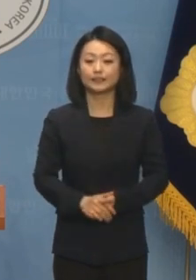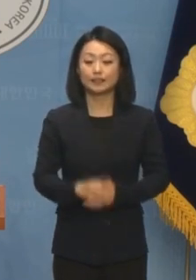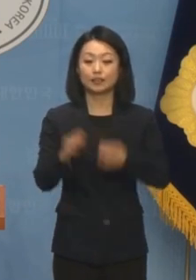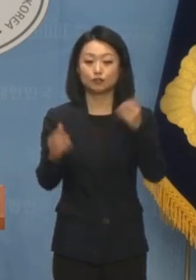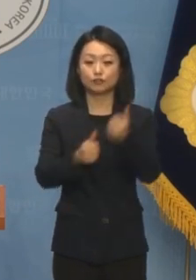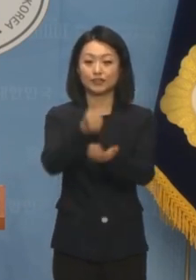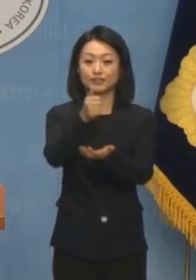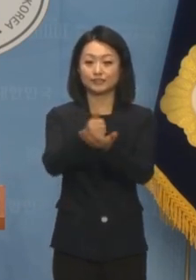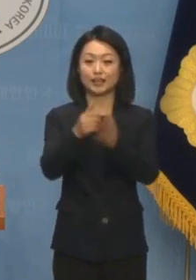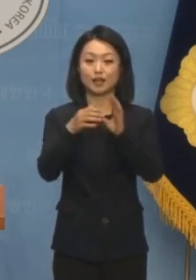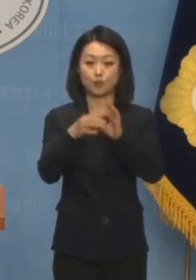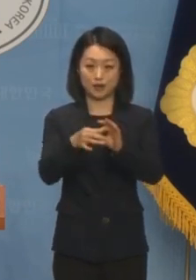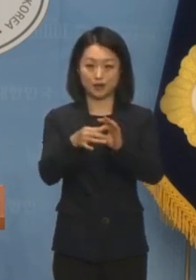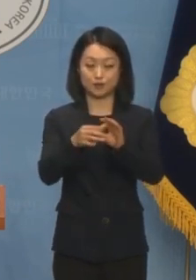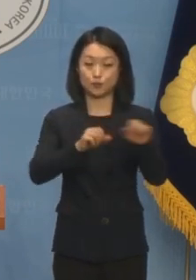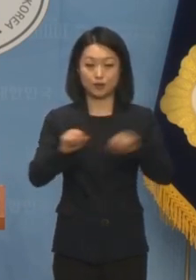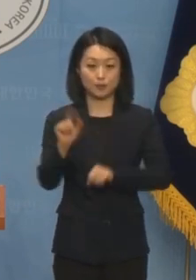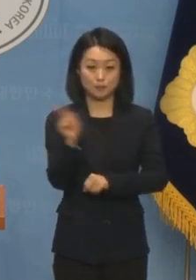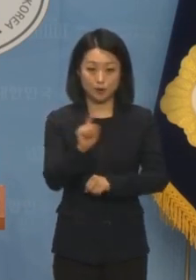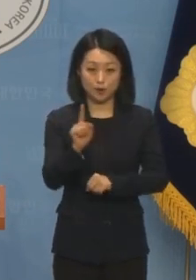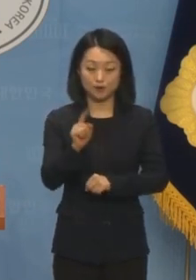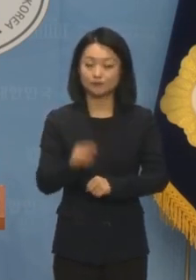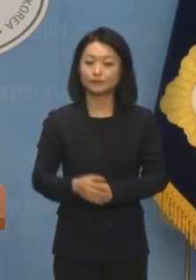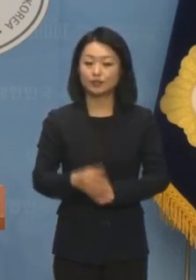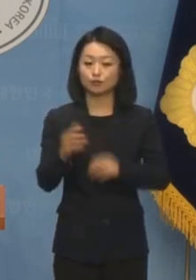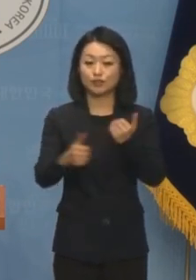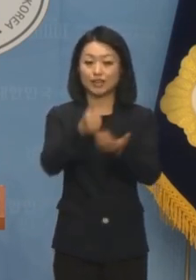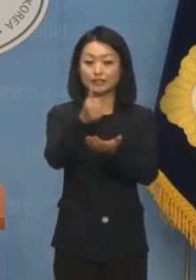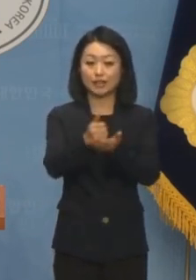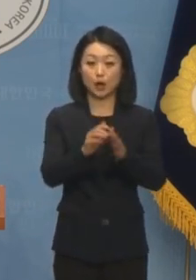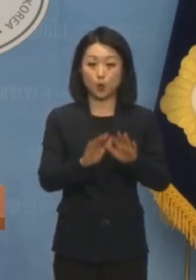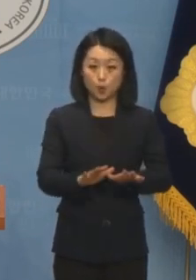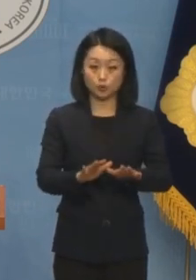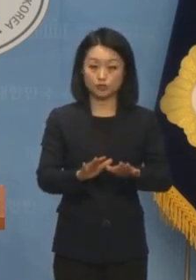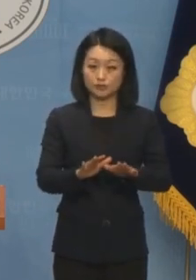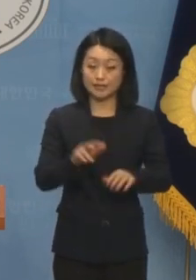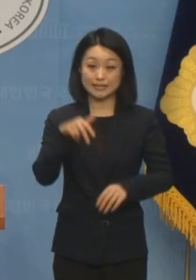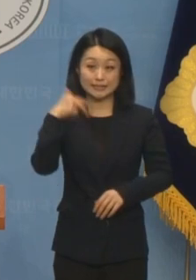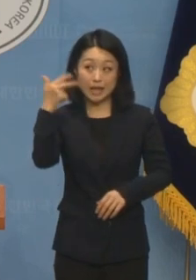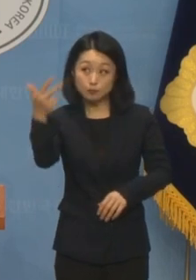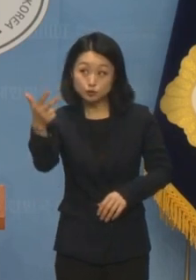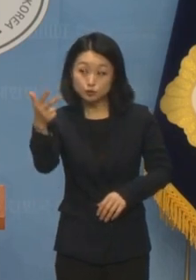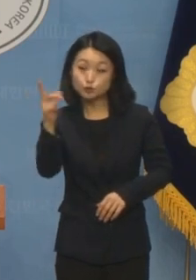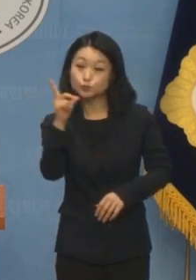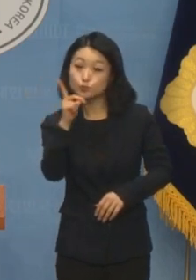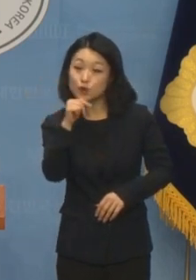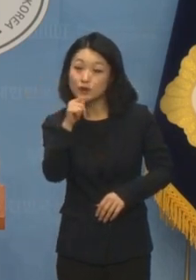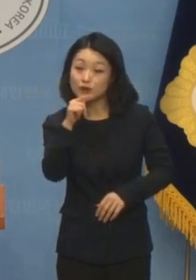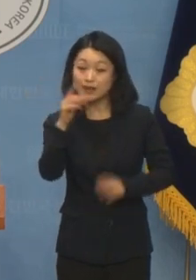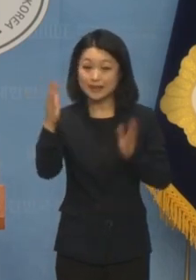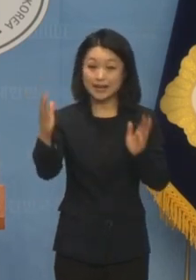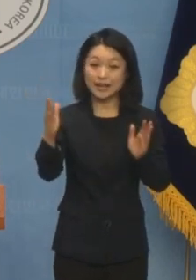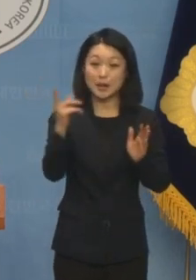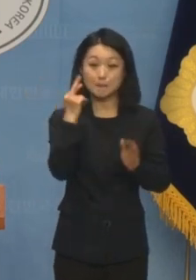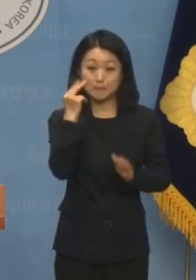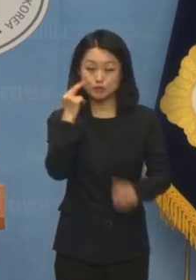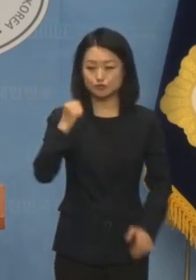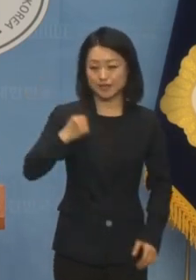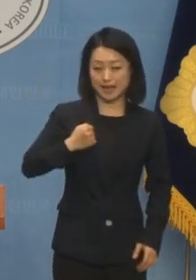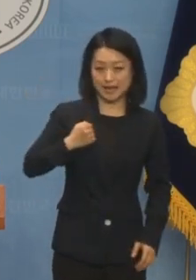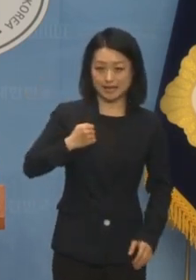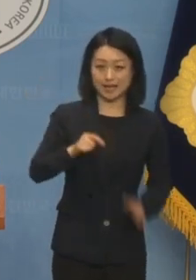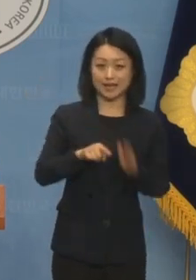의장단 일정입니다 김준표 국회의장은 오늘부터 다음 주 월요일 4월 22일까지 미국과 캐나다를